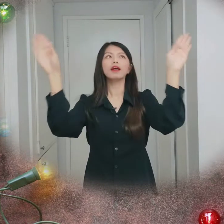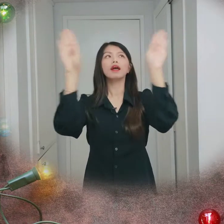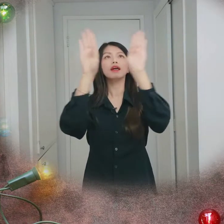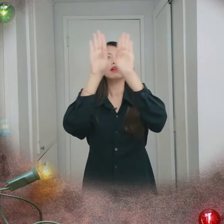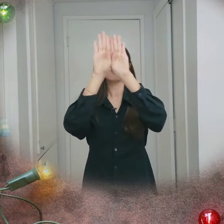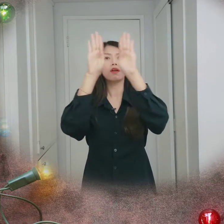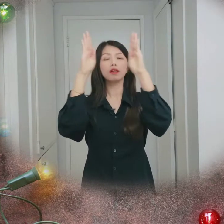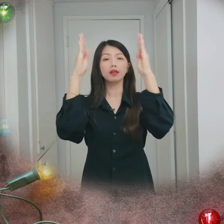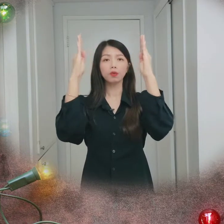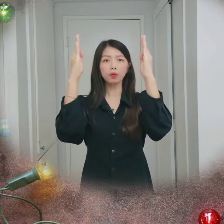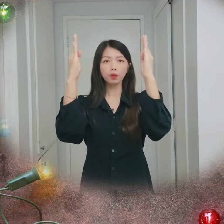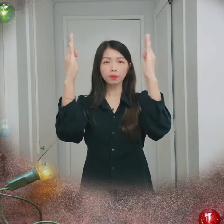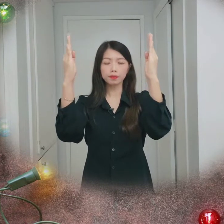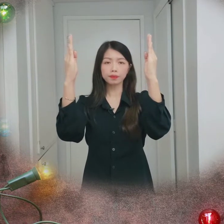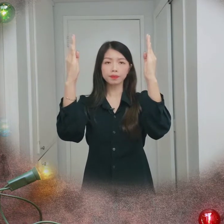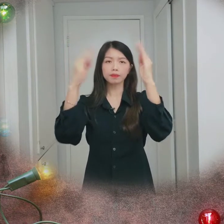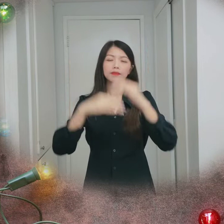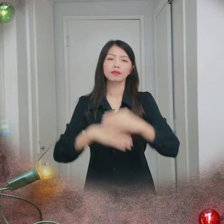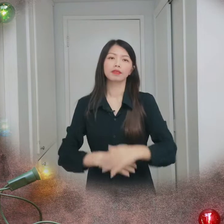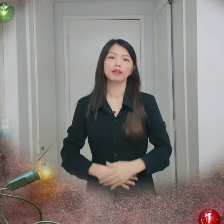하늘이 열리고